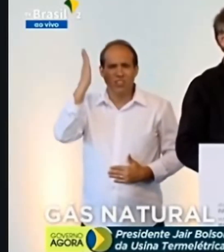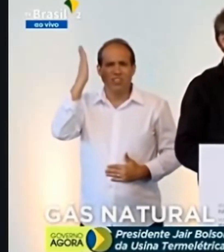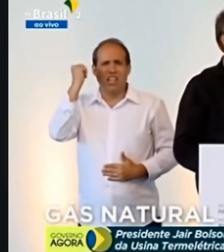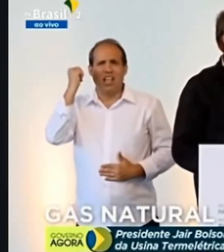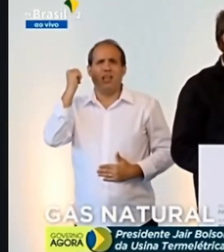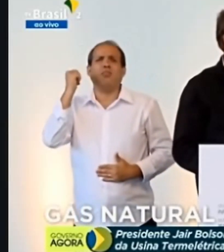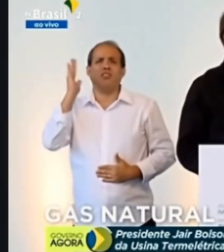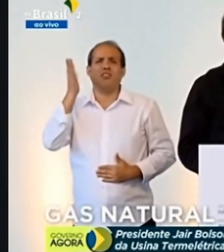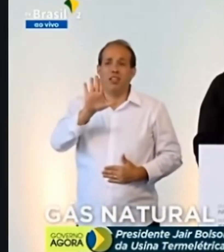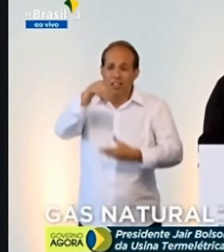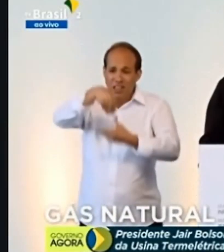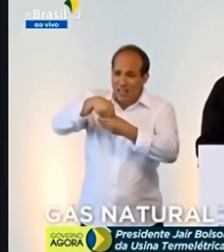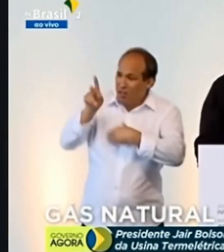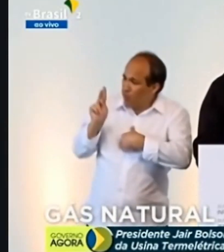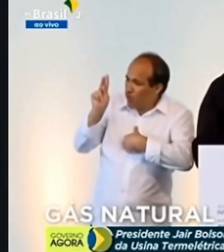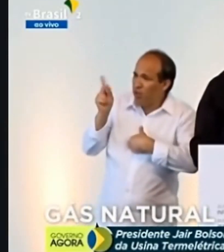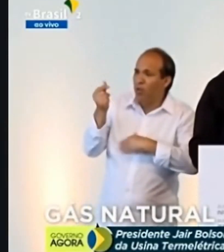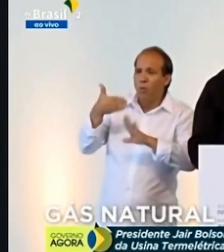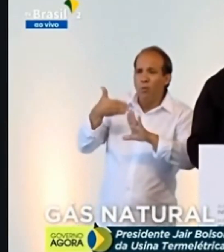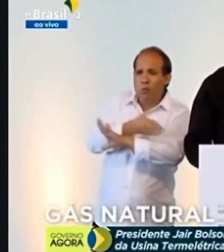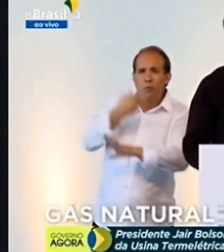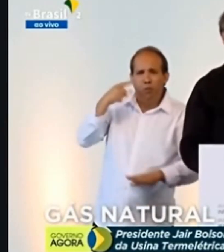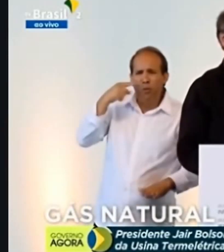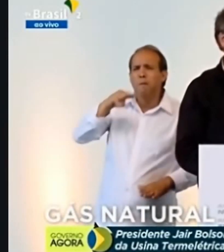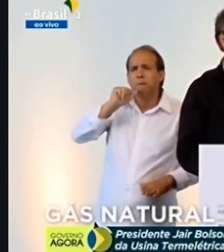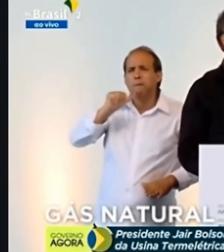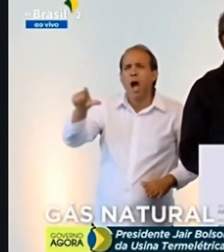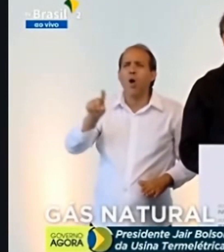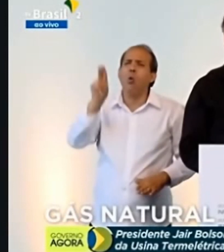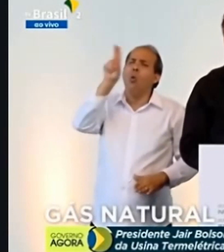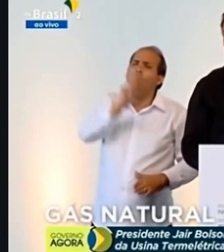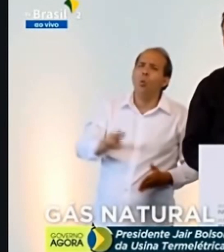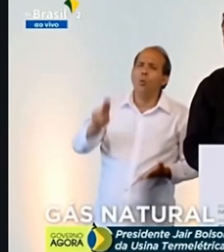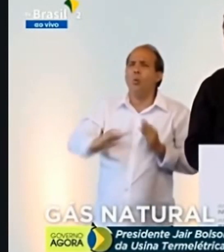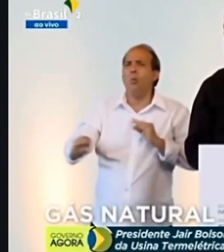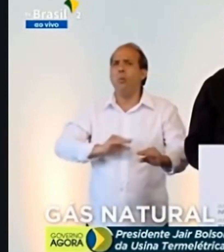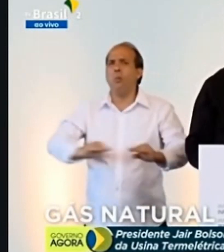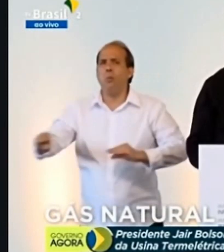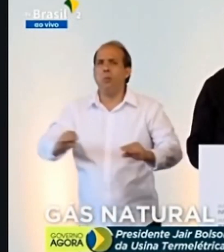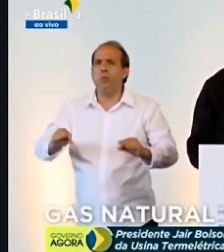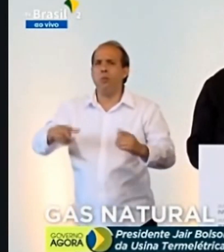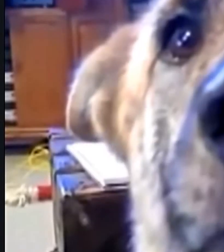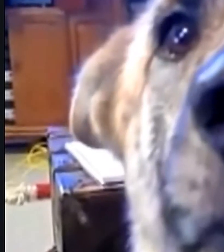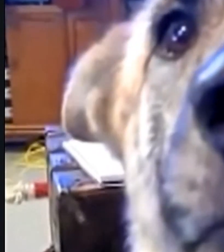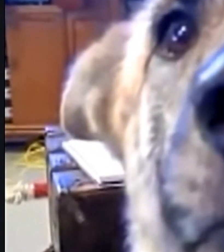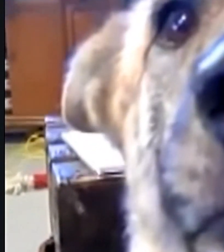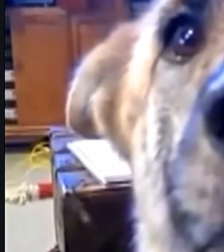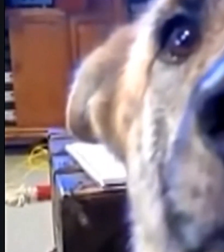Só na Petrobras, o desviado ou mal aplicado ao longo de 15 anos